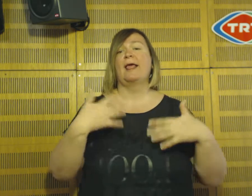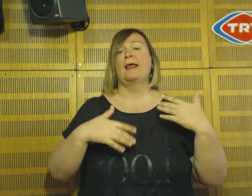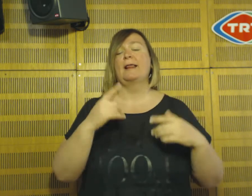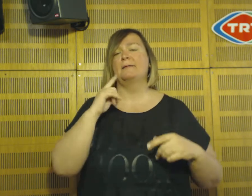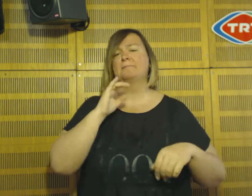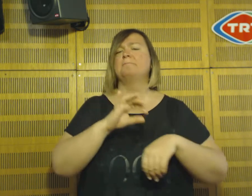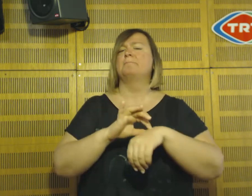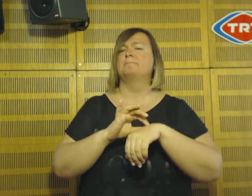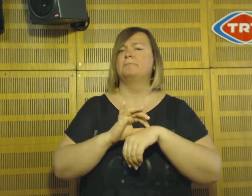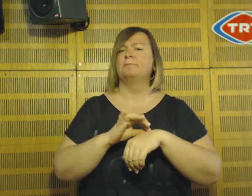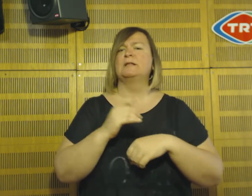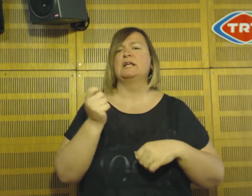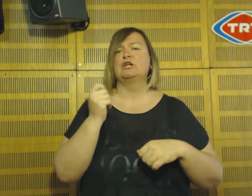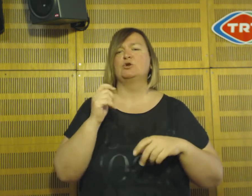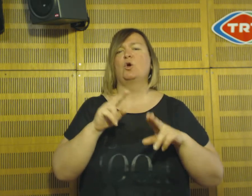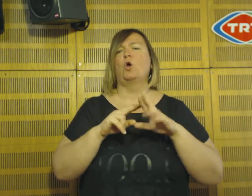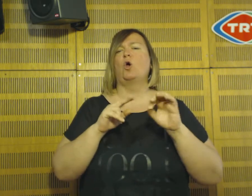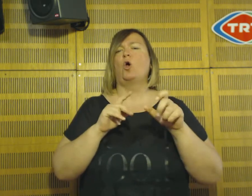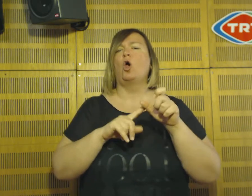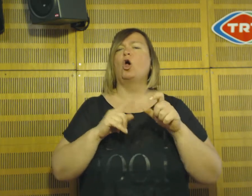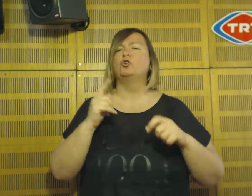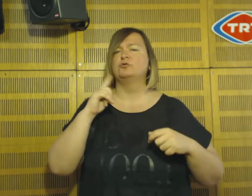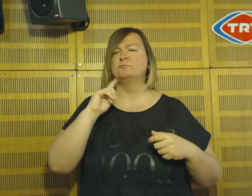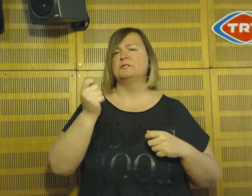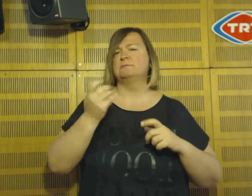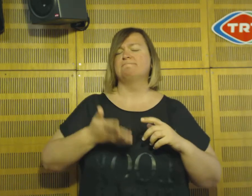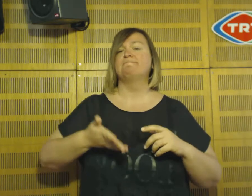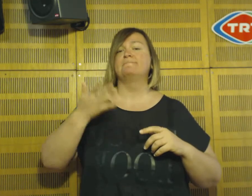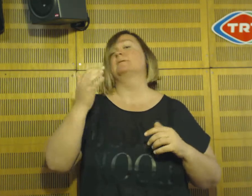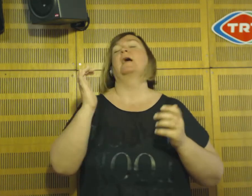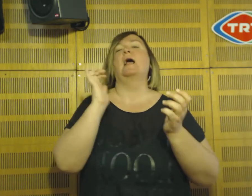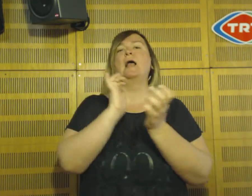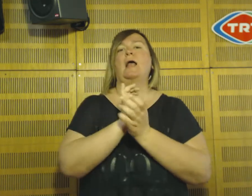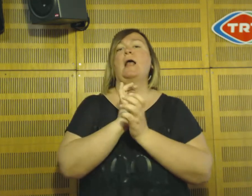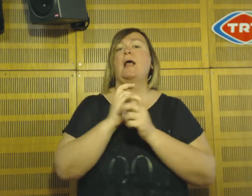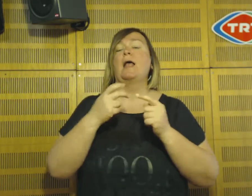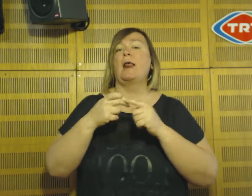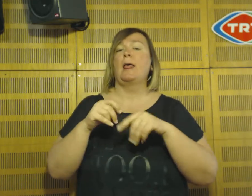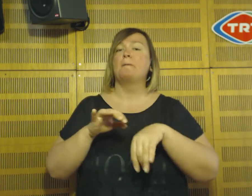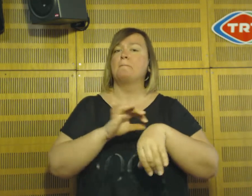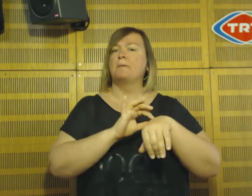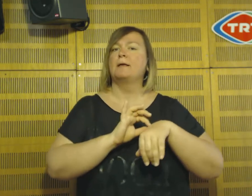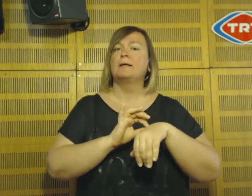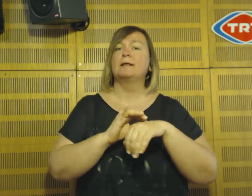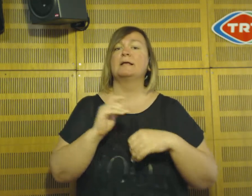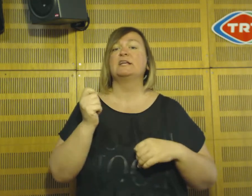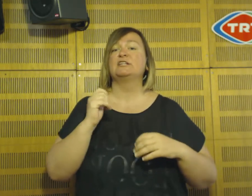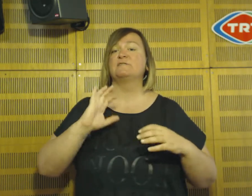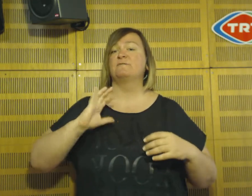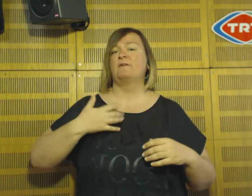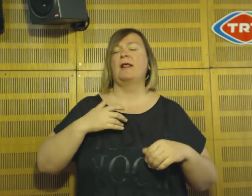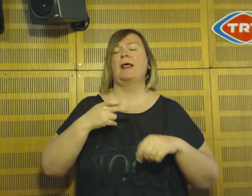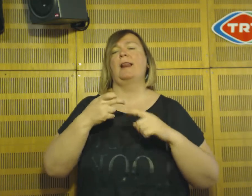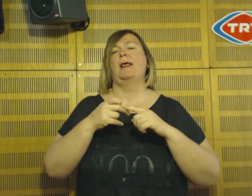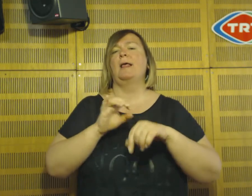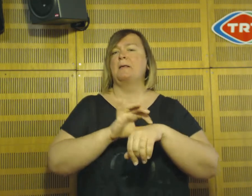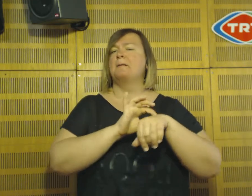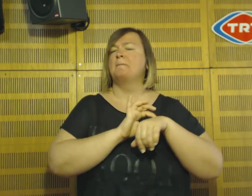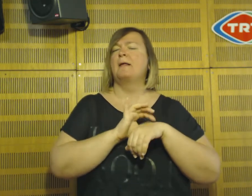edeceğiz. İş koçlarımız, yetiştirilen iş koçları, ailelere rehberlik edecek. ve işverenlere rehberlik edecek.